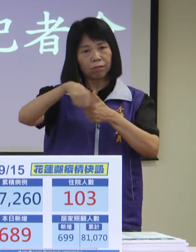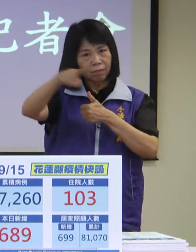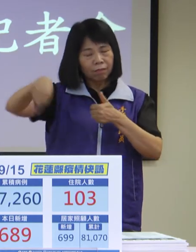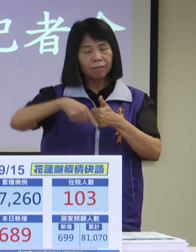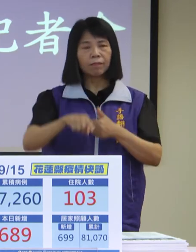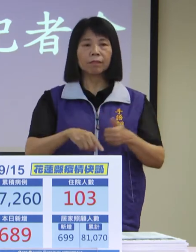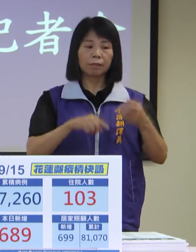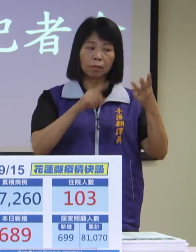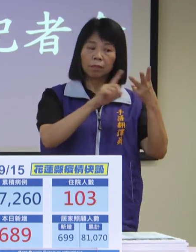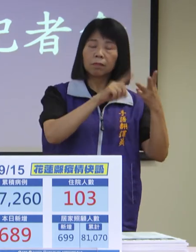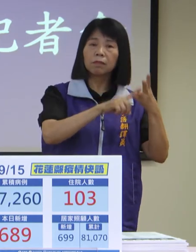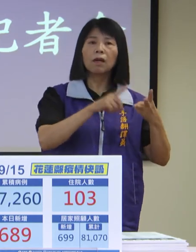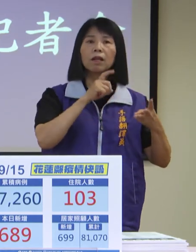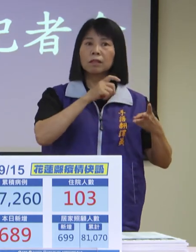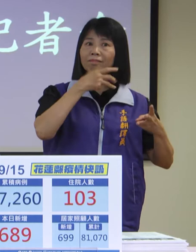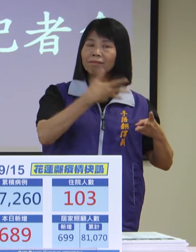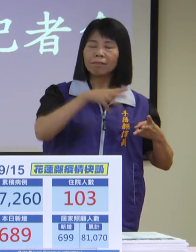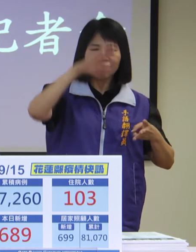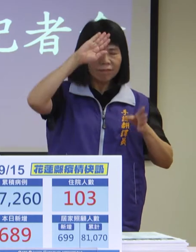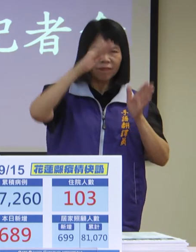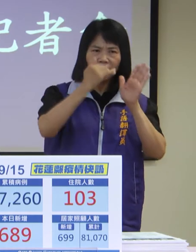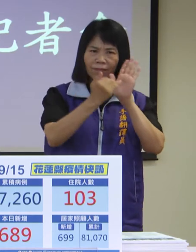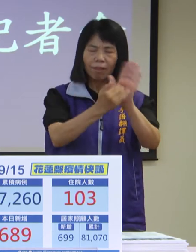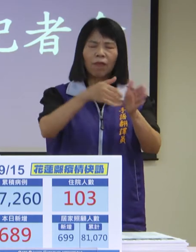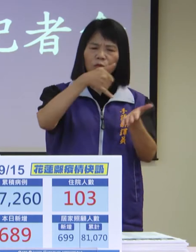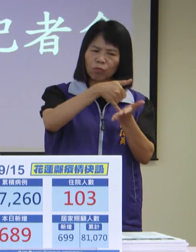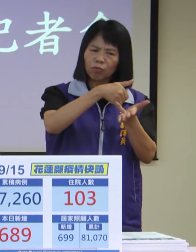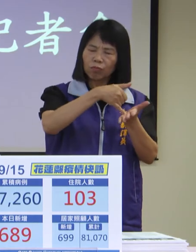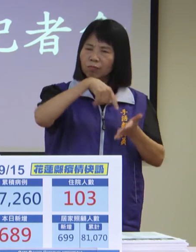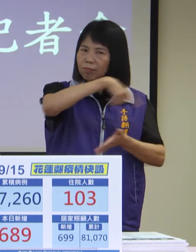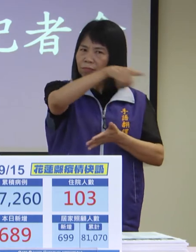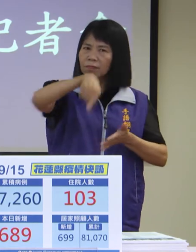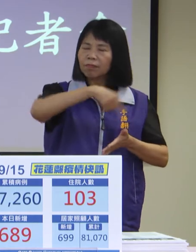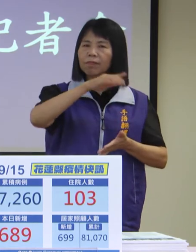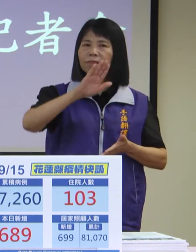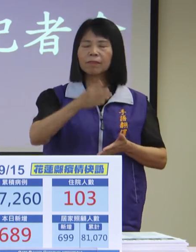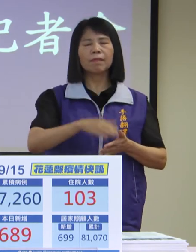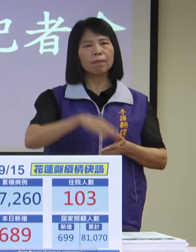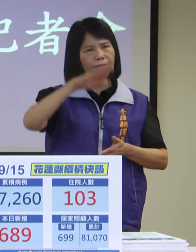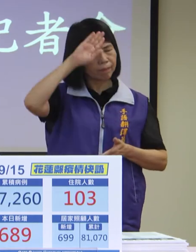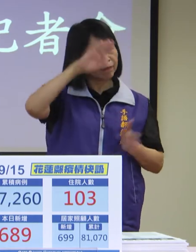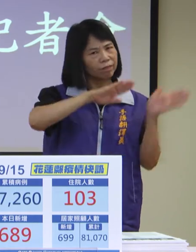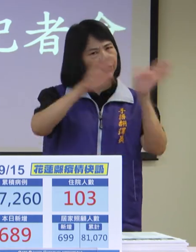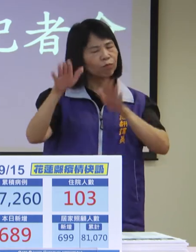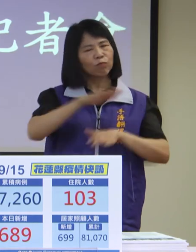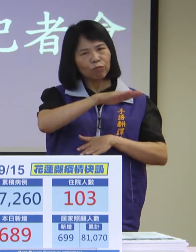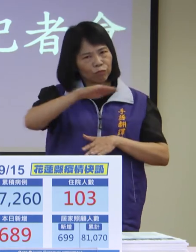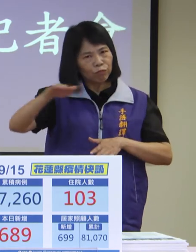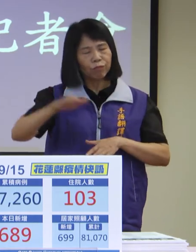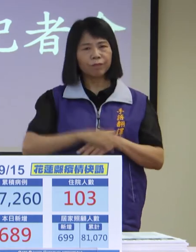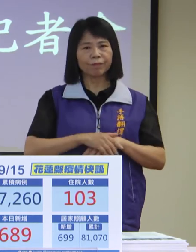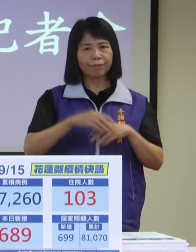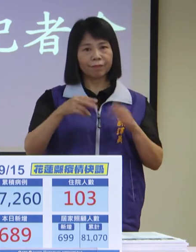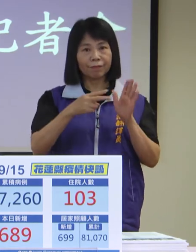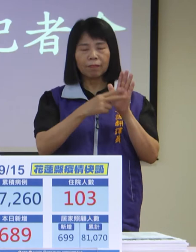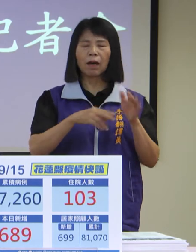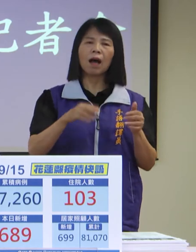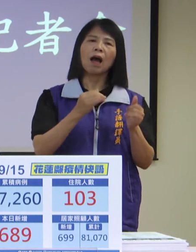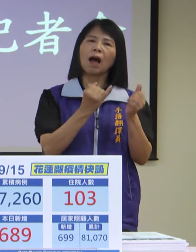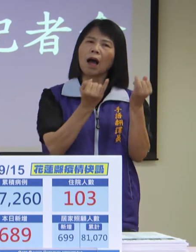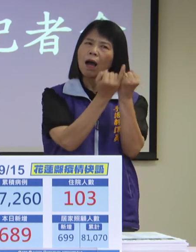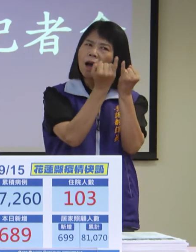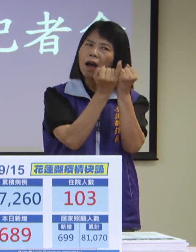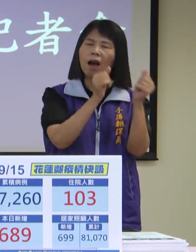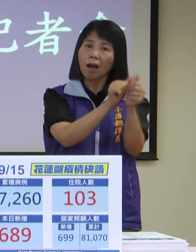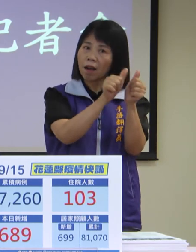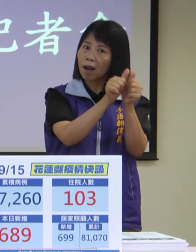是18岁以上，免疫不全或免疫力低下，但是你的病情是稳定的包括这边讲说艾滋病的